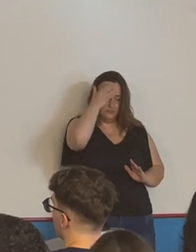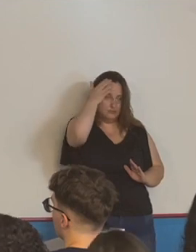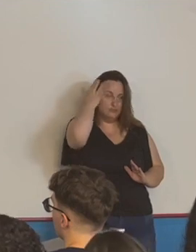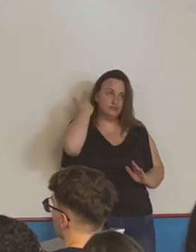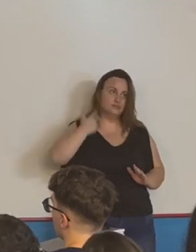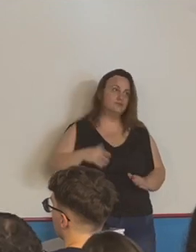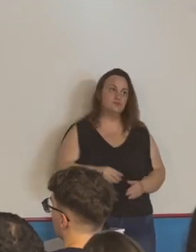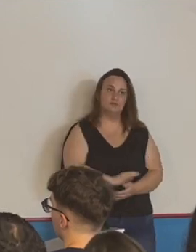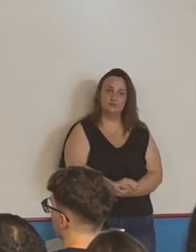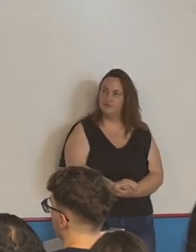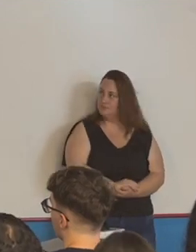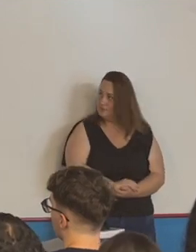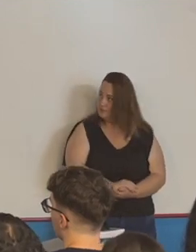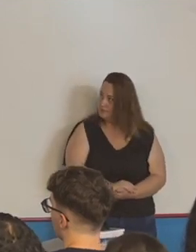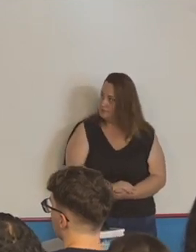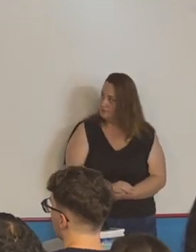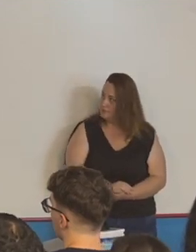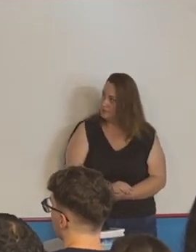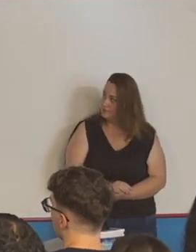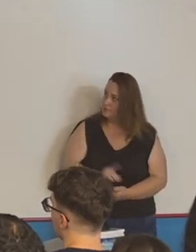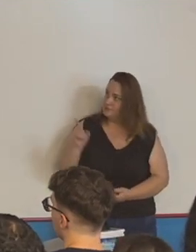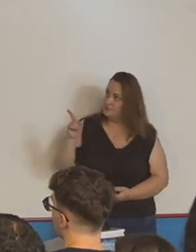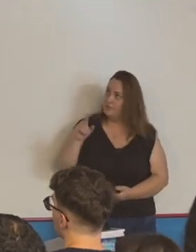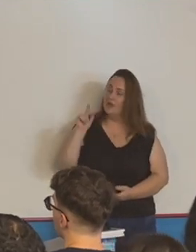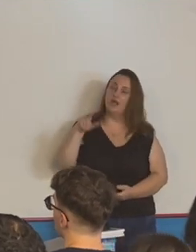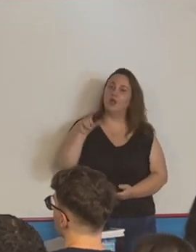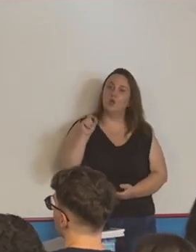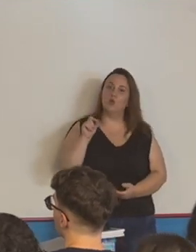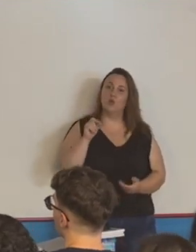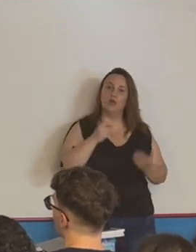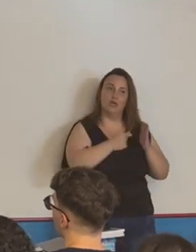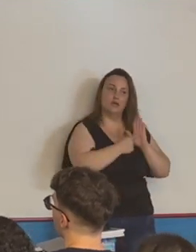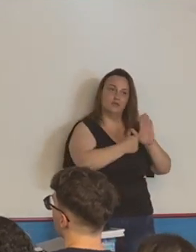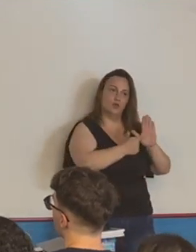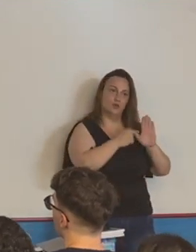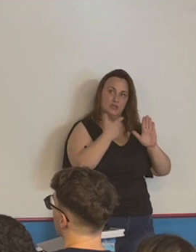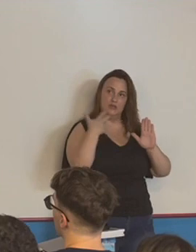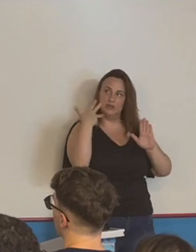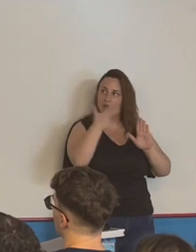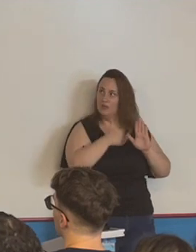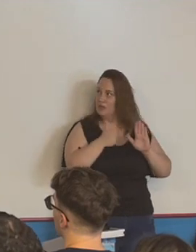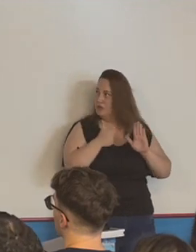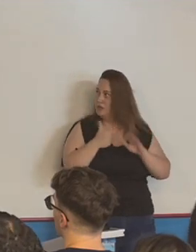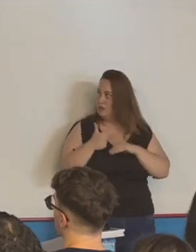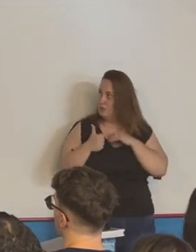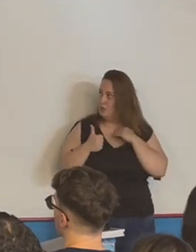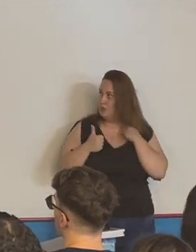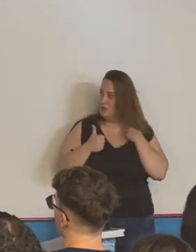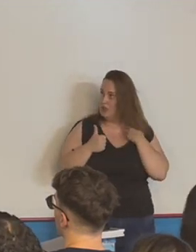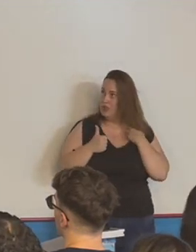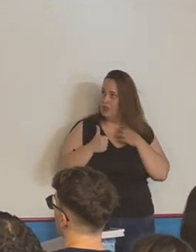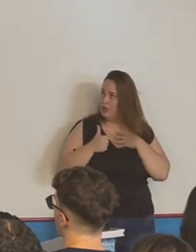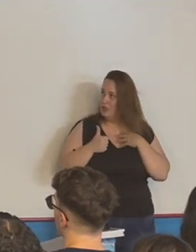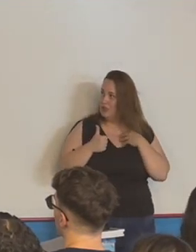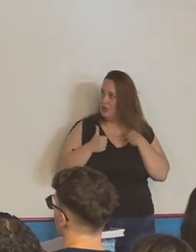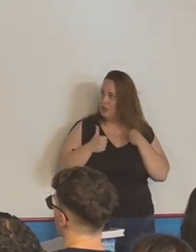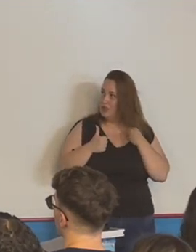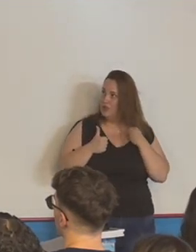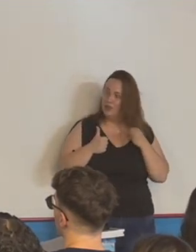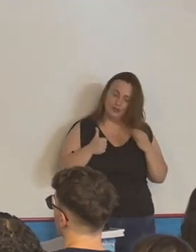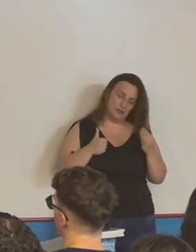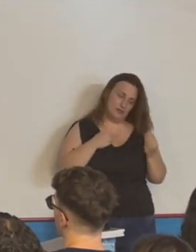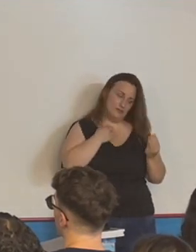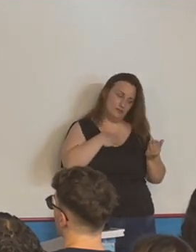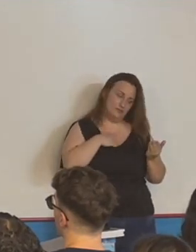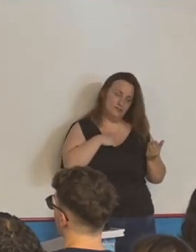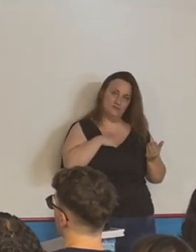mensageiro. E aqui esse ornamento está segurando o país que está escrito milícia, justamente porque os milicianos no Rio